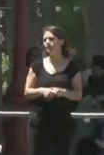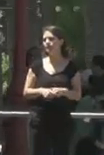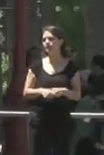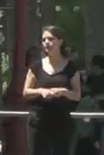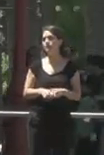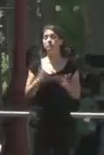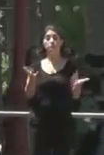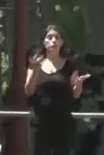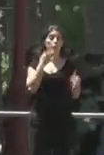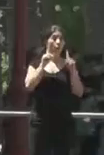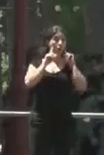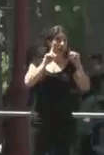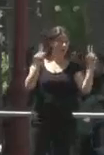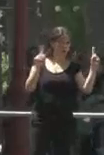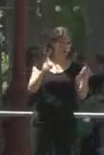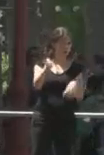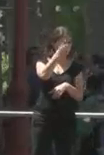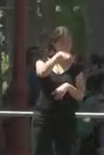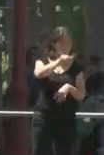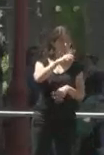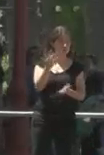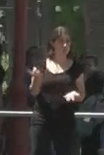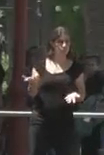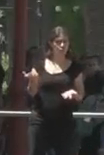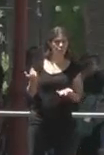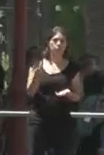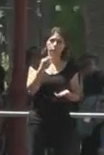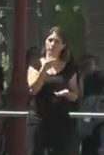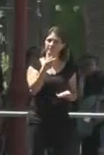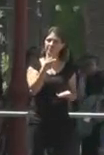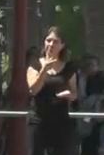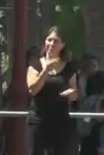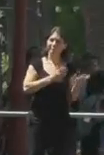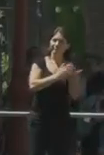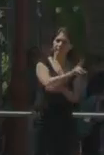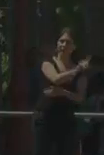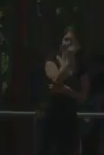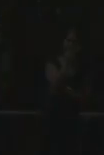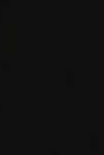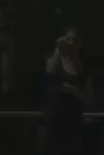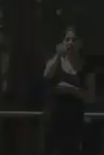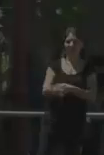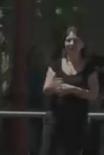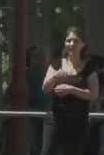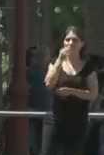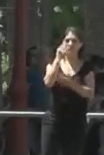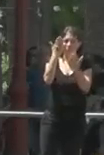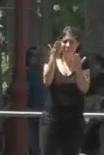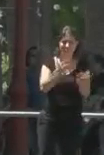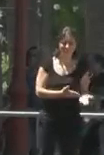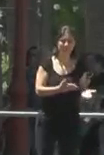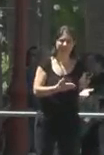E se estades da parte que vos corresponde, aquí sempre teredes un oco e seredes recibido cos brazos